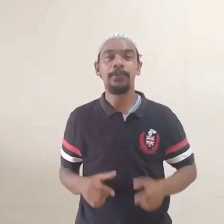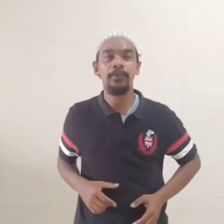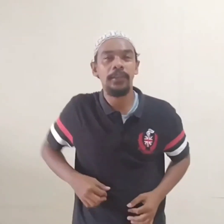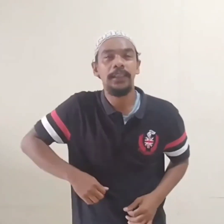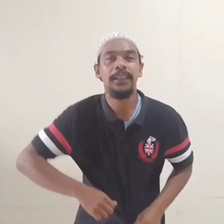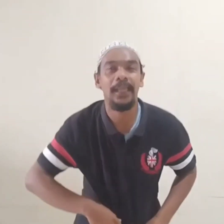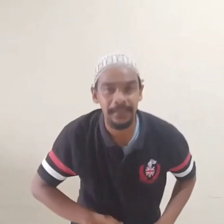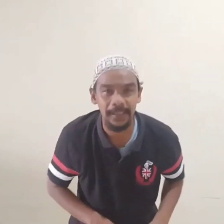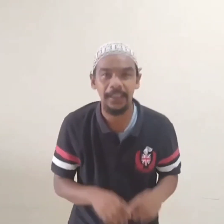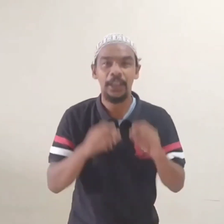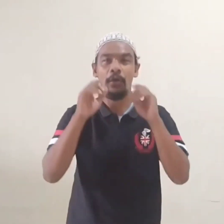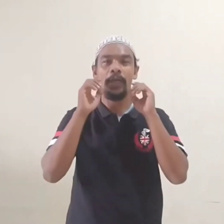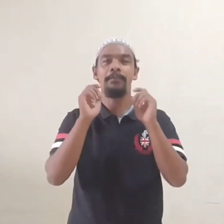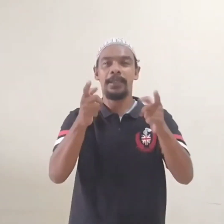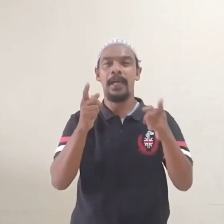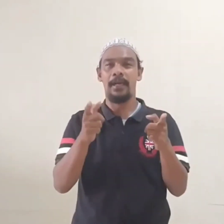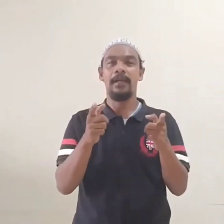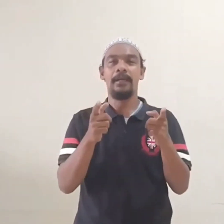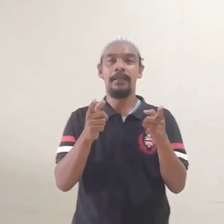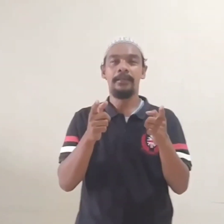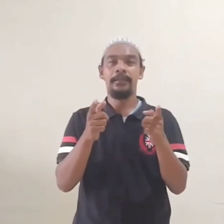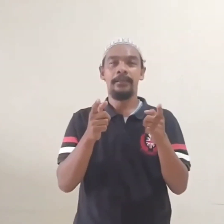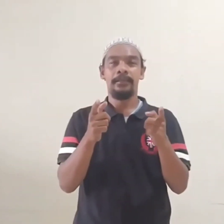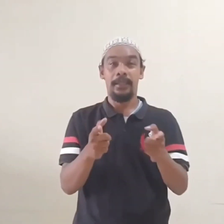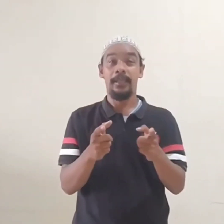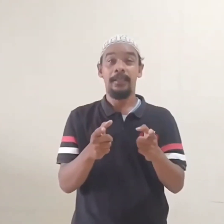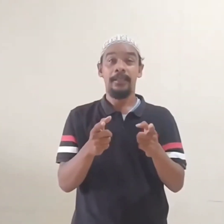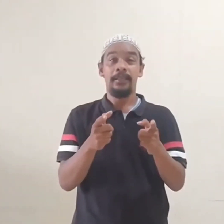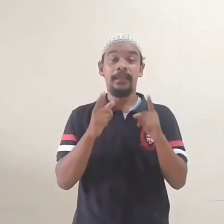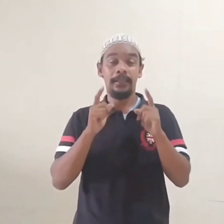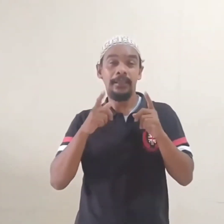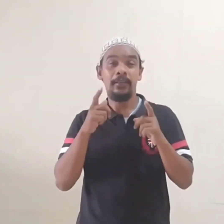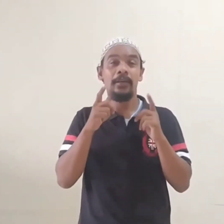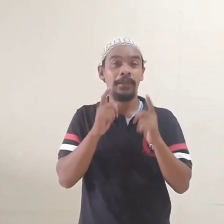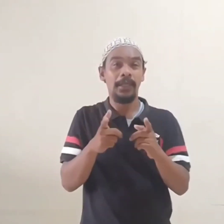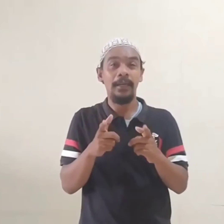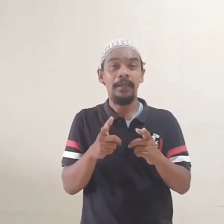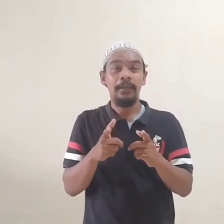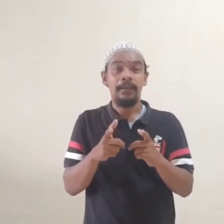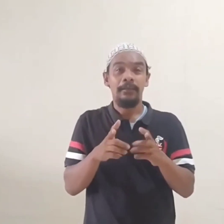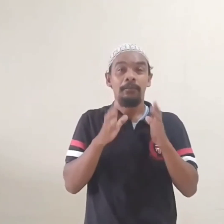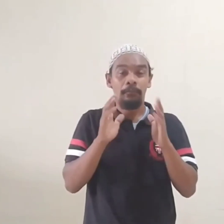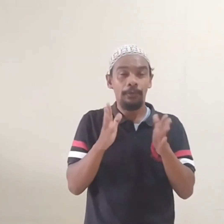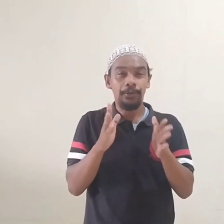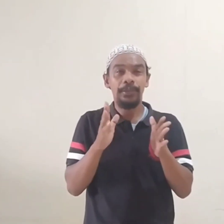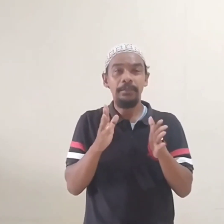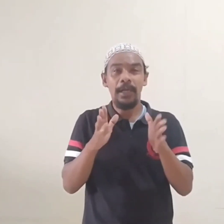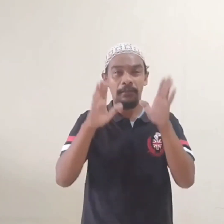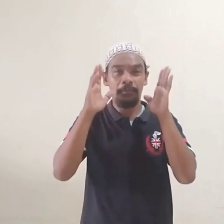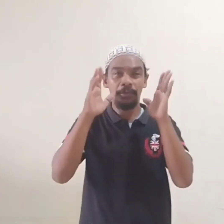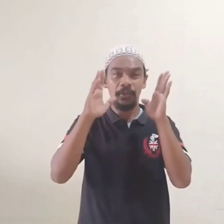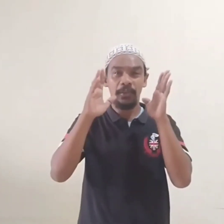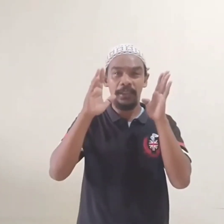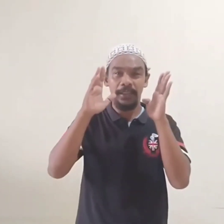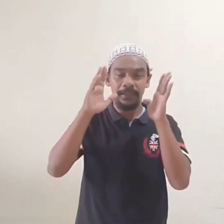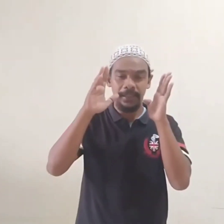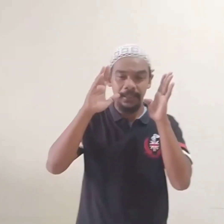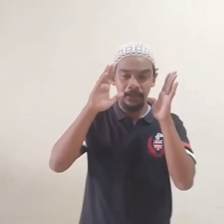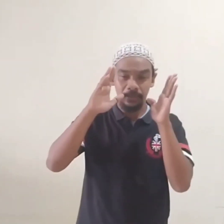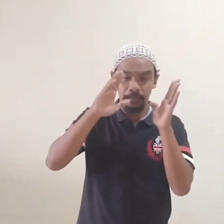foto kegiatan di kolam renang, ya. Kegiatan di kolam renang, fotonya baik foto kegiatan yang